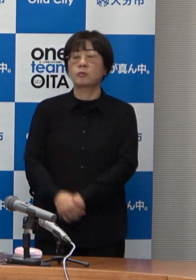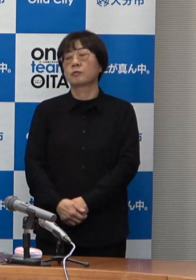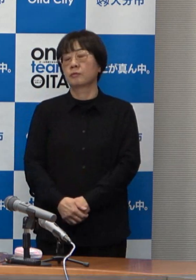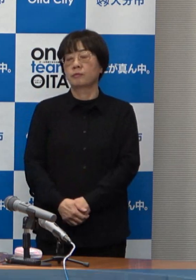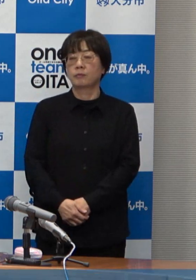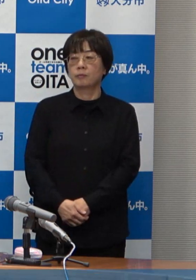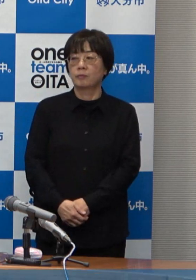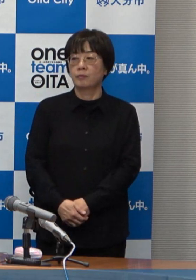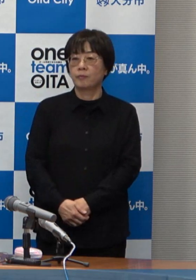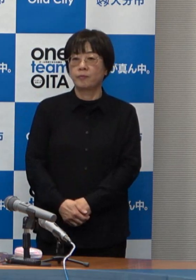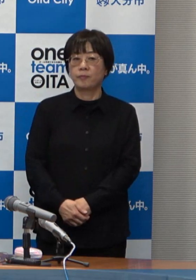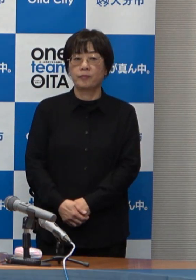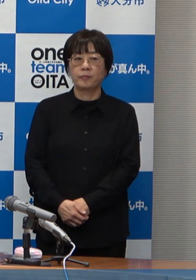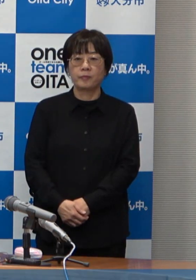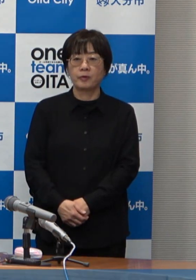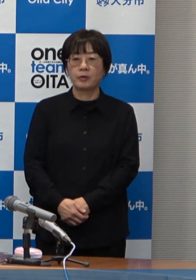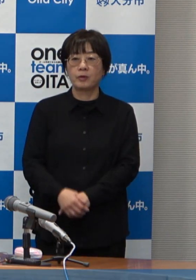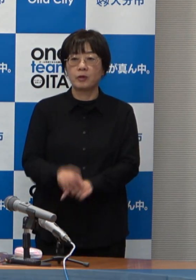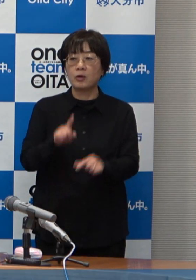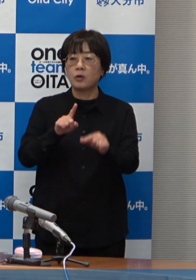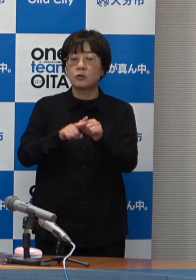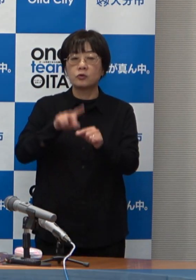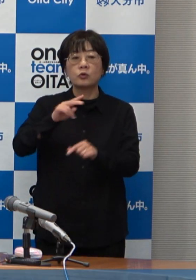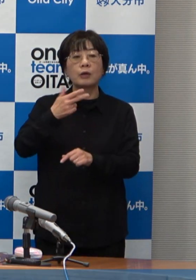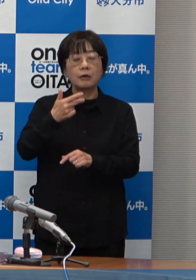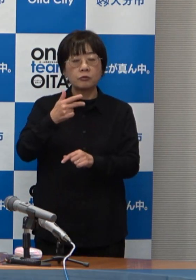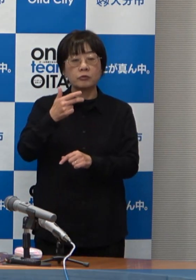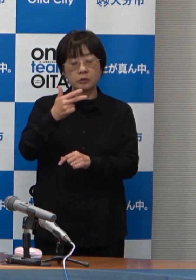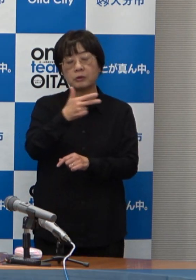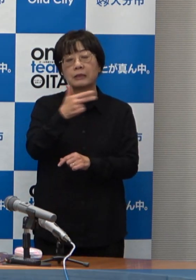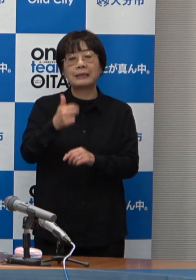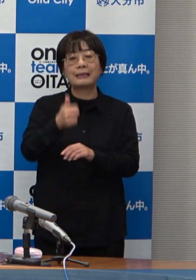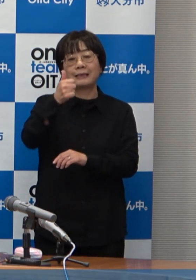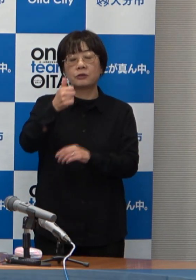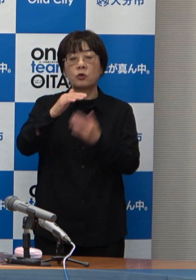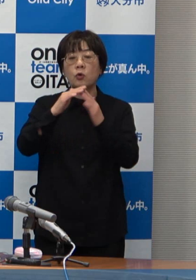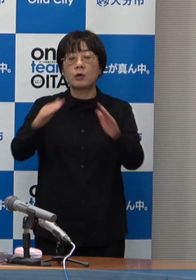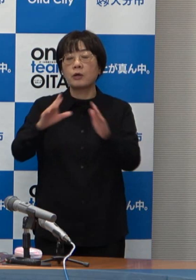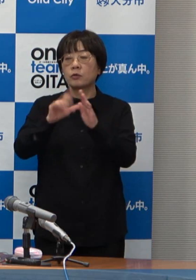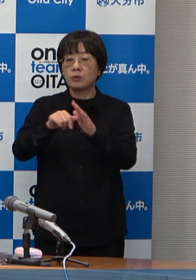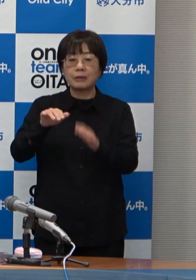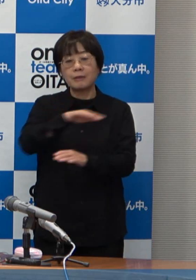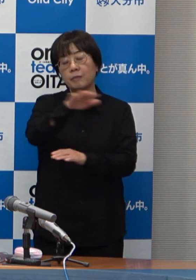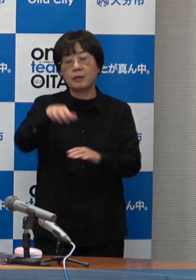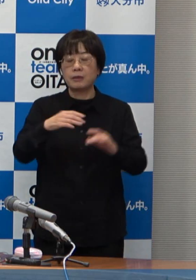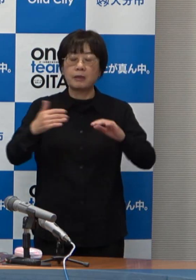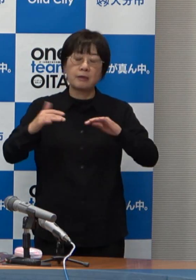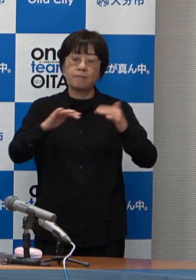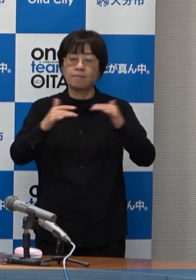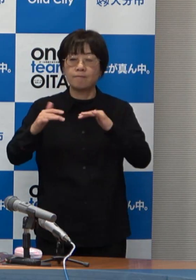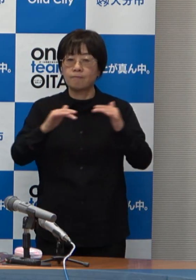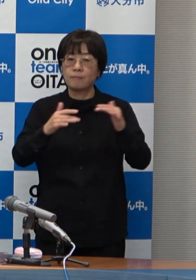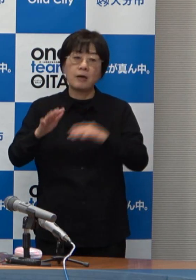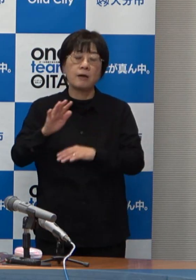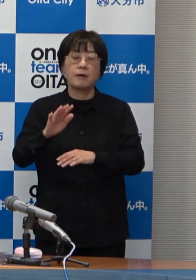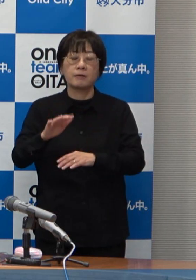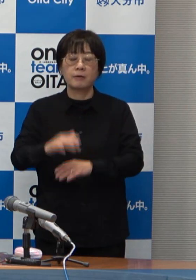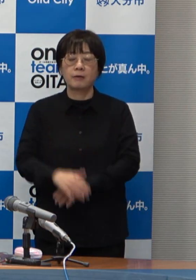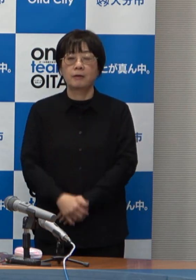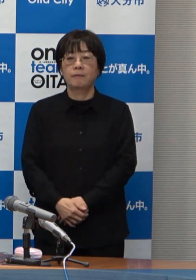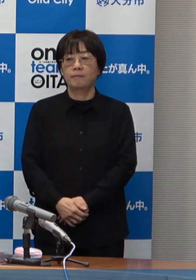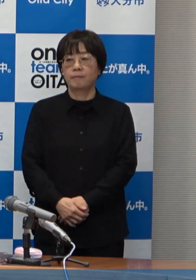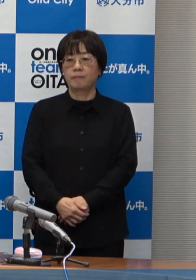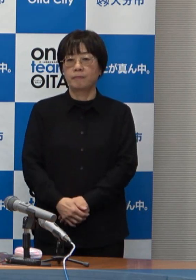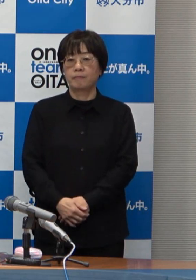よこれは中核市長会があった時に結構みんなで話し合いになりまし